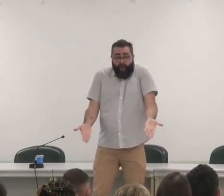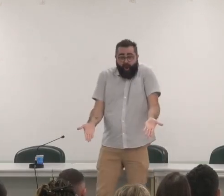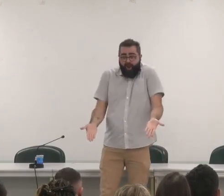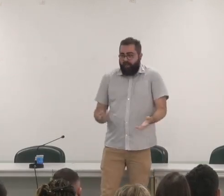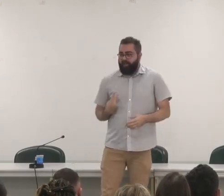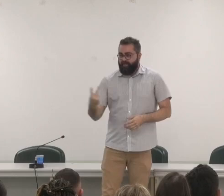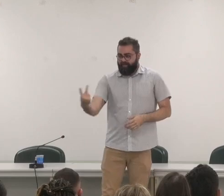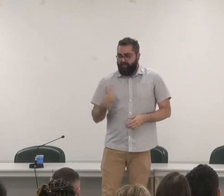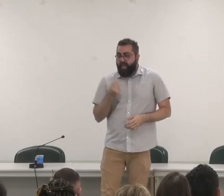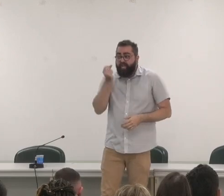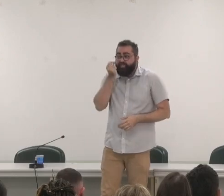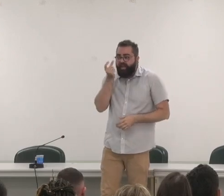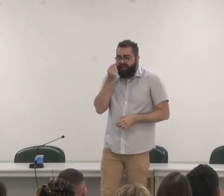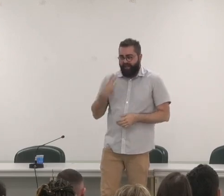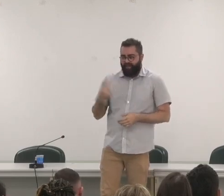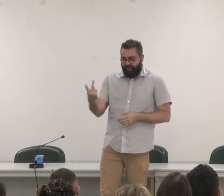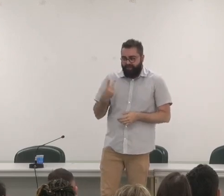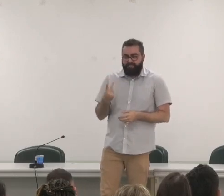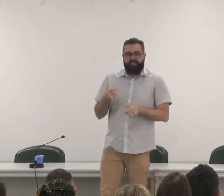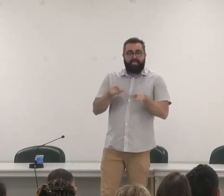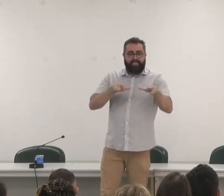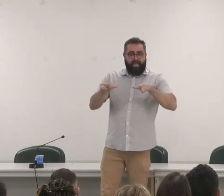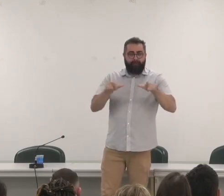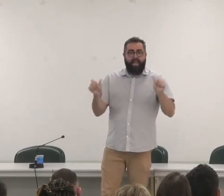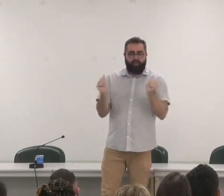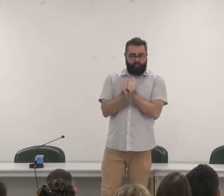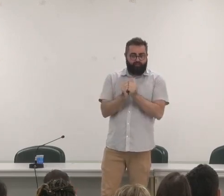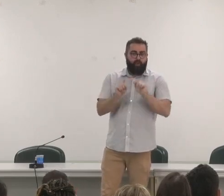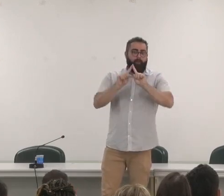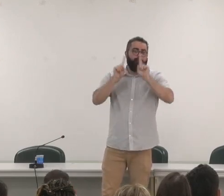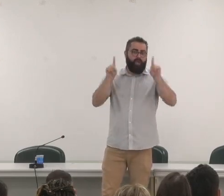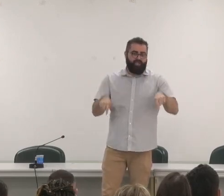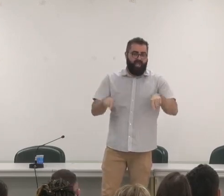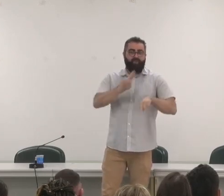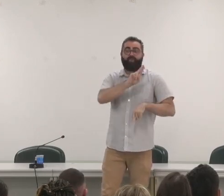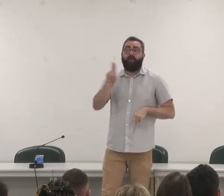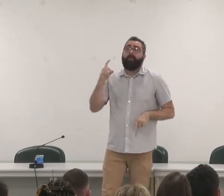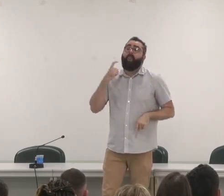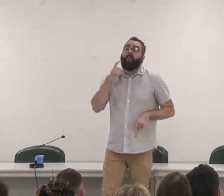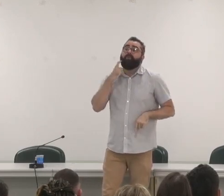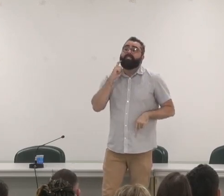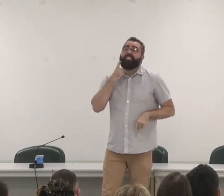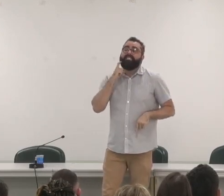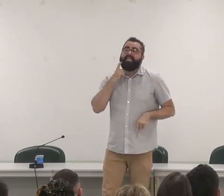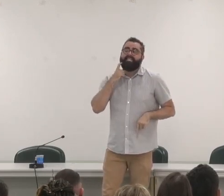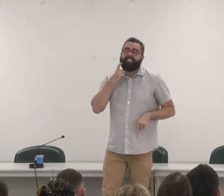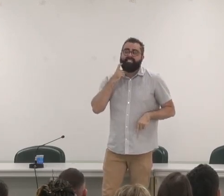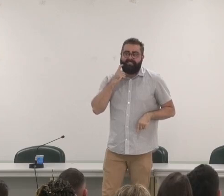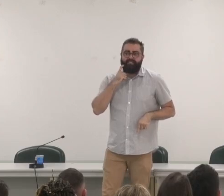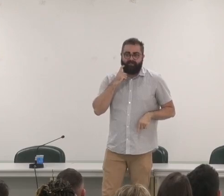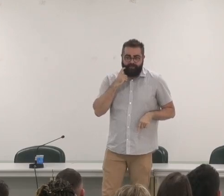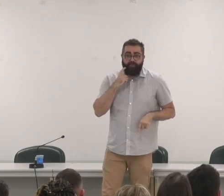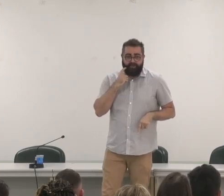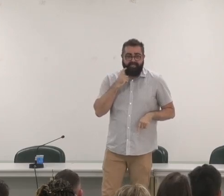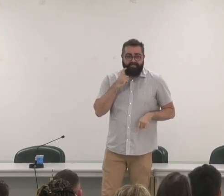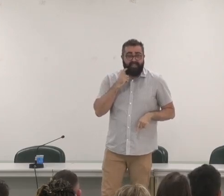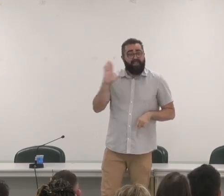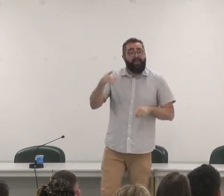agora, citar ao longo da nossa apresentação. Eu e a professora Angélica, nós participamos de um projeto chamado Lucinda Ferreira